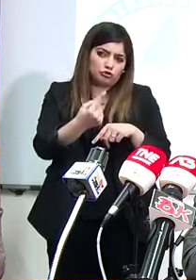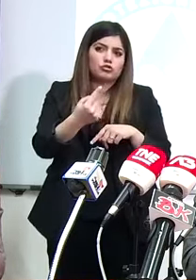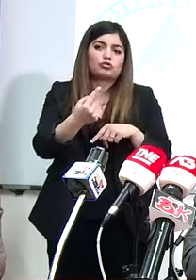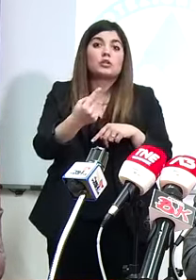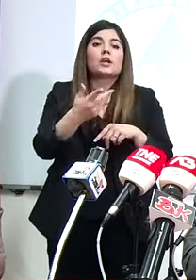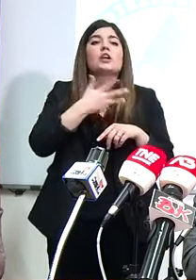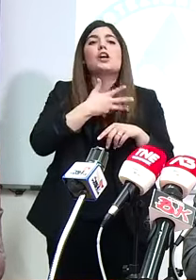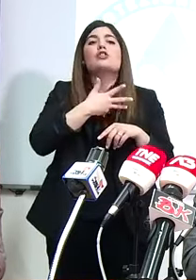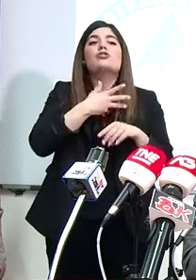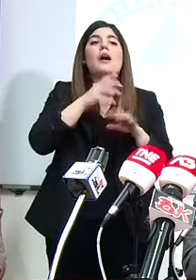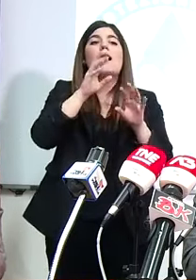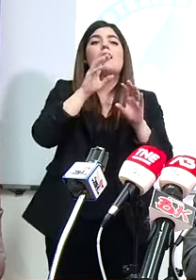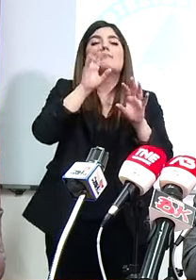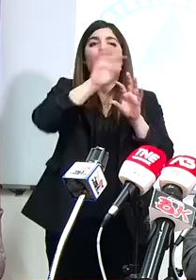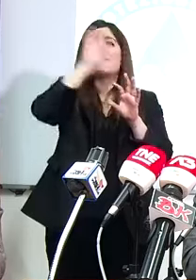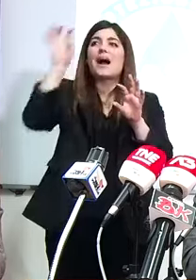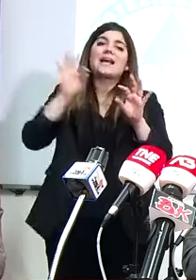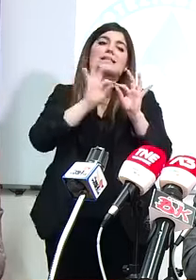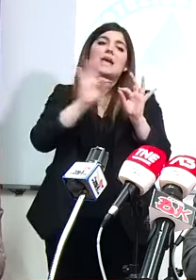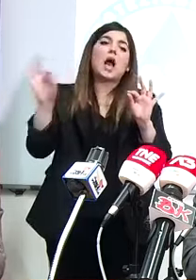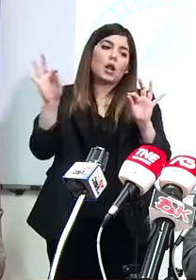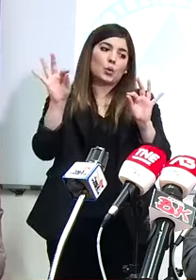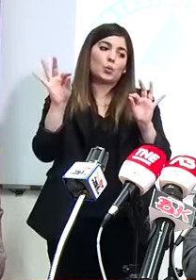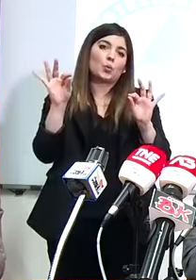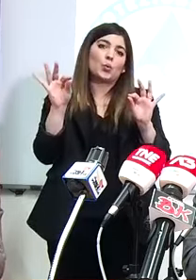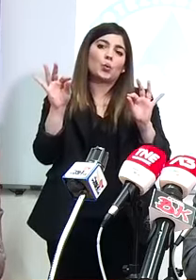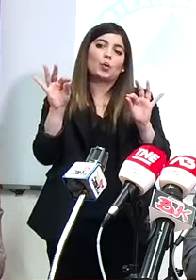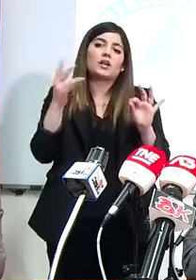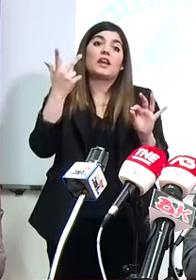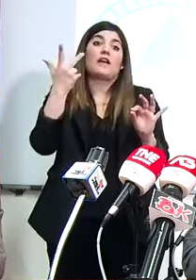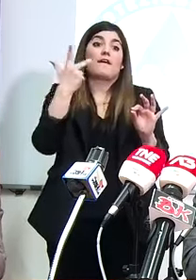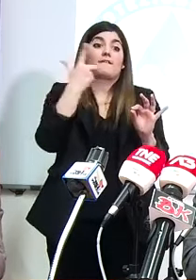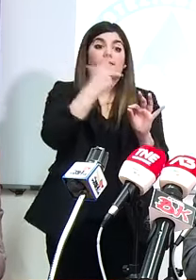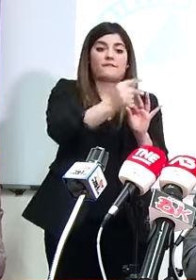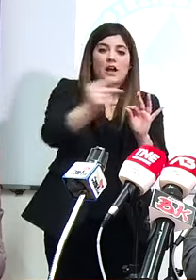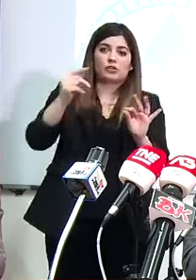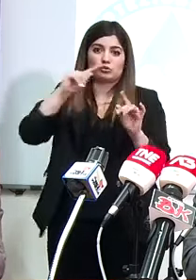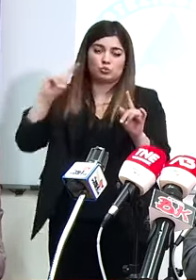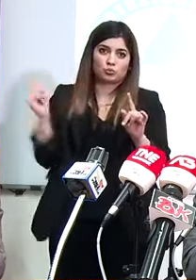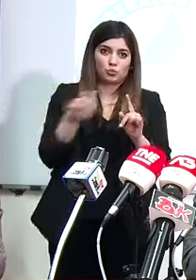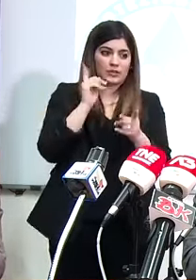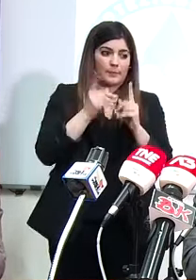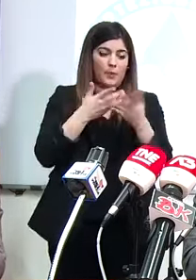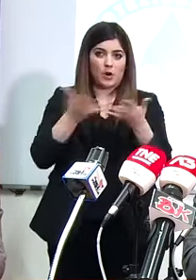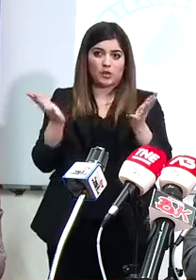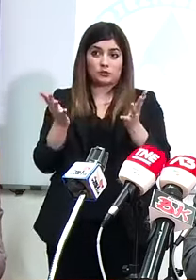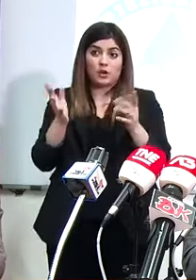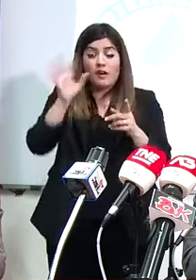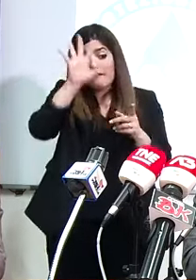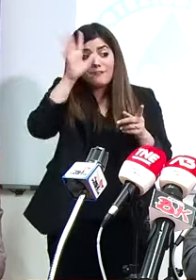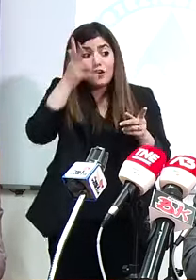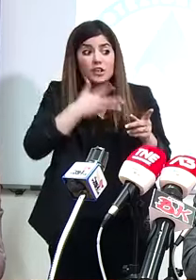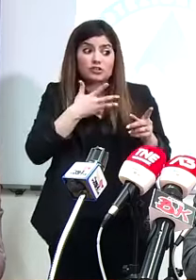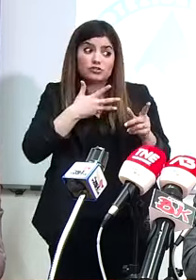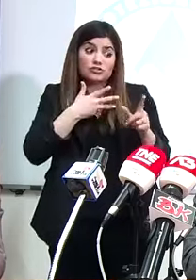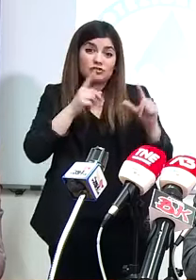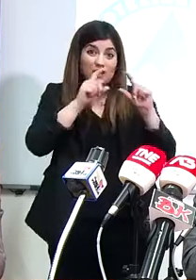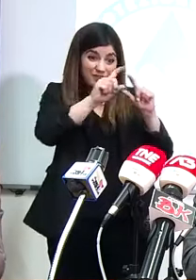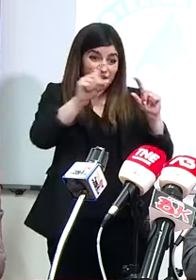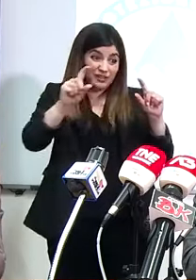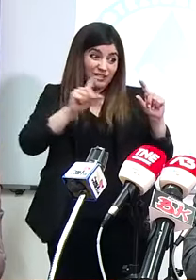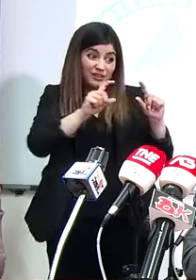è che ci siano dei lotti appunto di di stati destini una volta l'aveva accennata destinati a stati